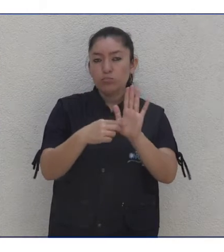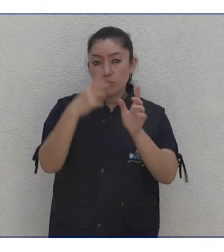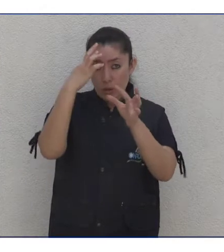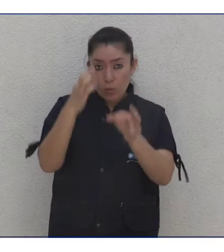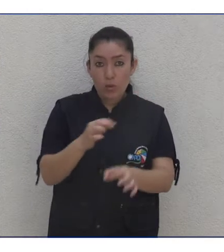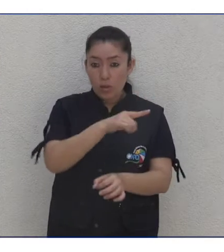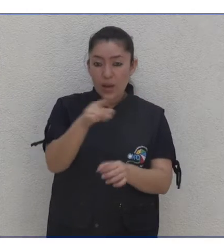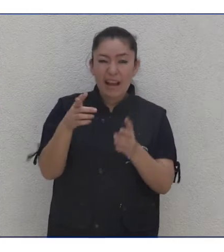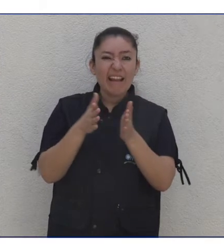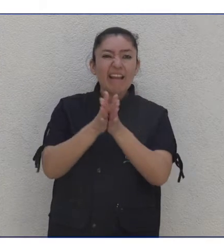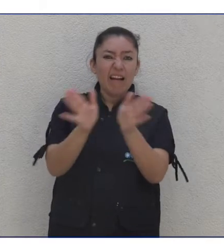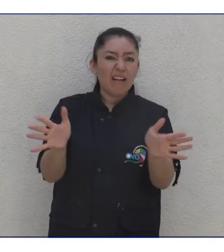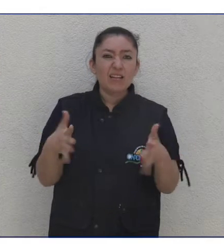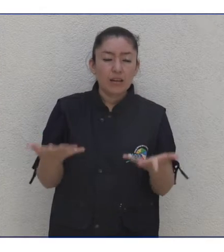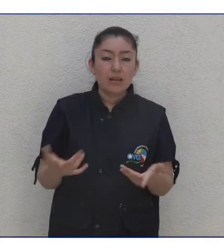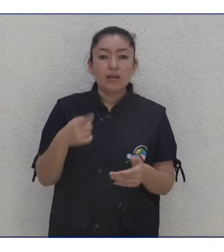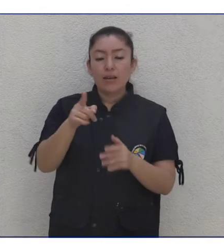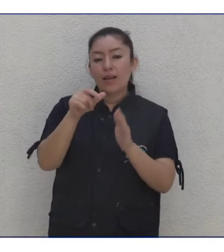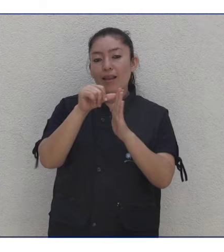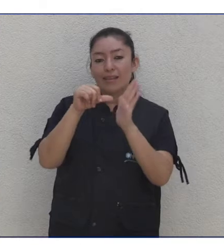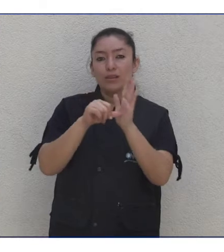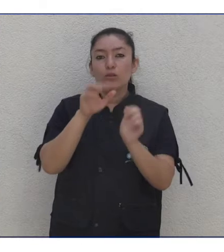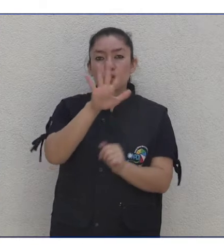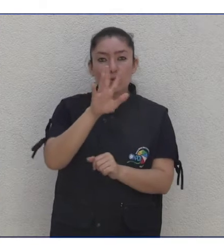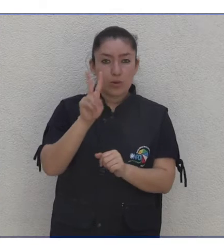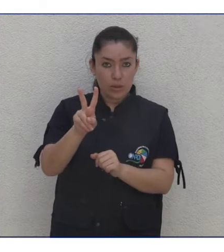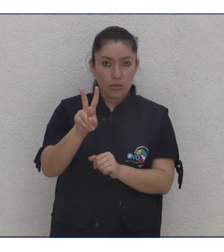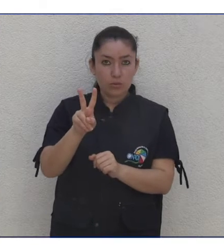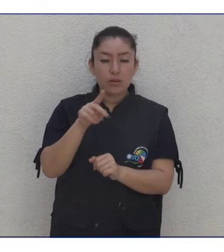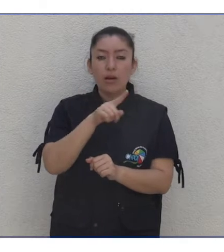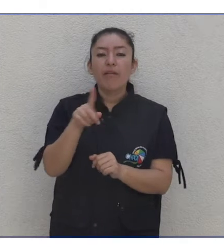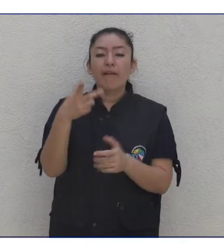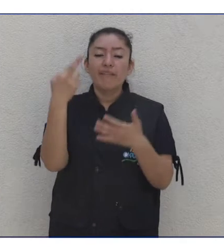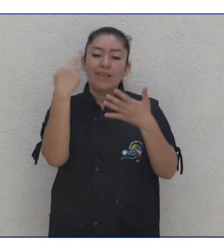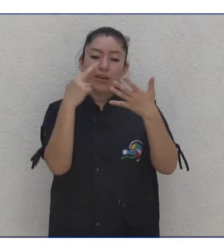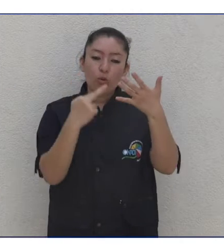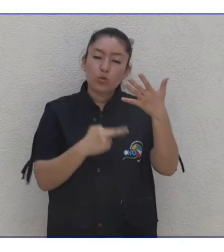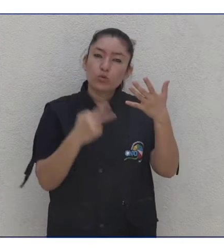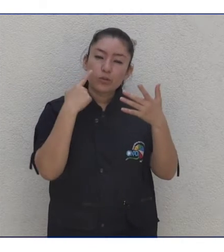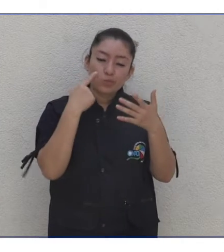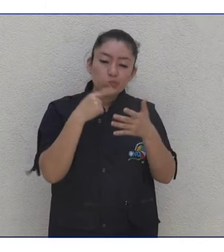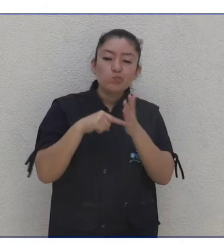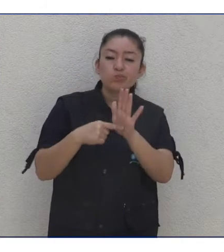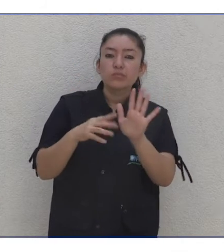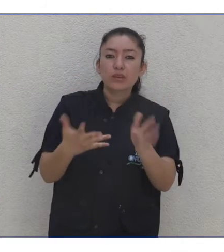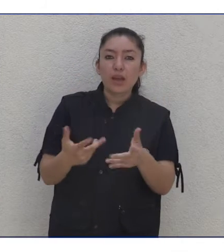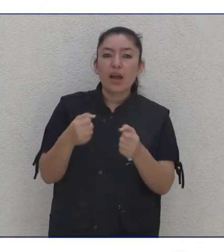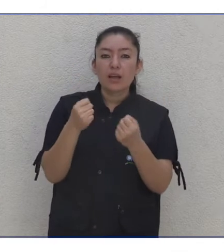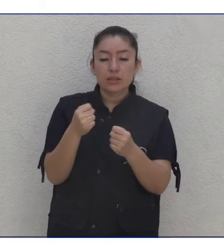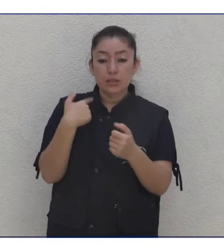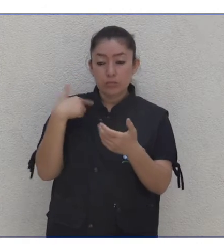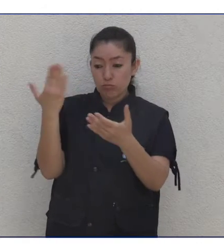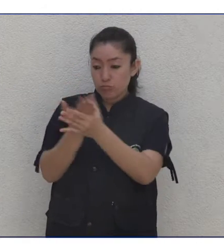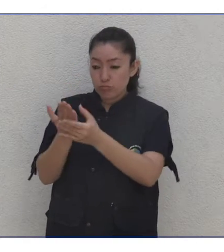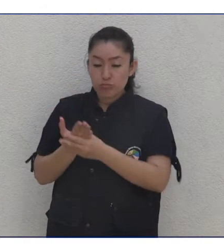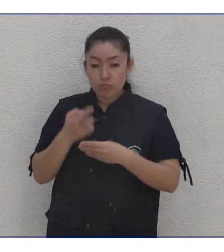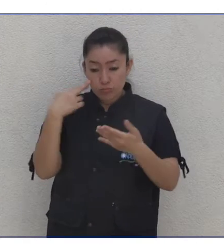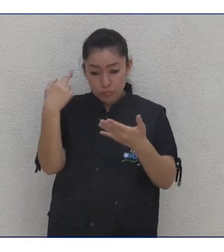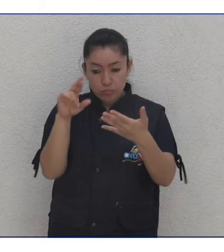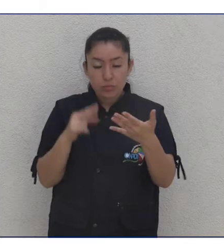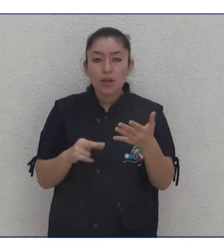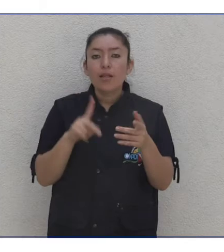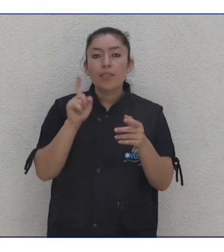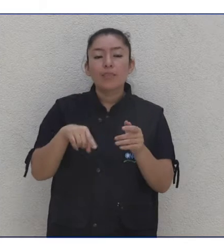Disposiciones generales. Artículo 52. Recurso de revisión. El recurso de revisión regulado en esta ley es un medio